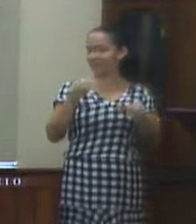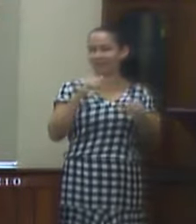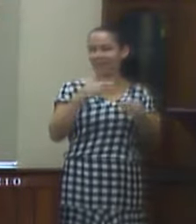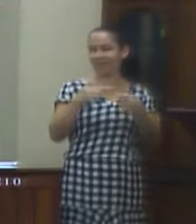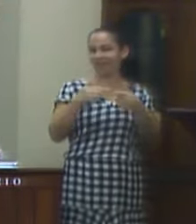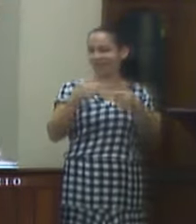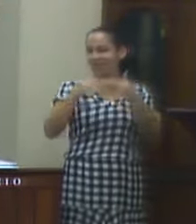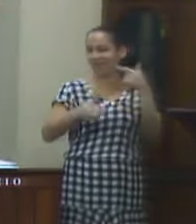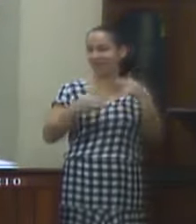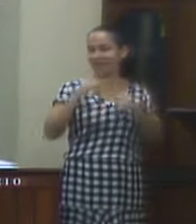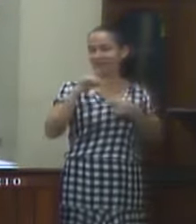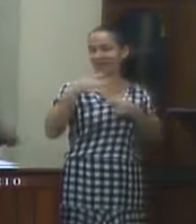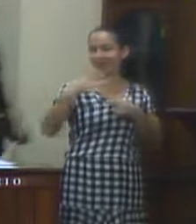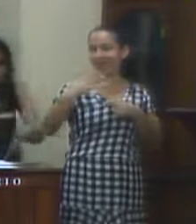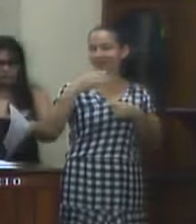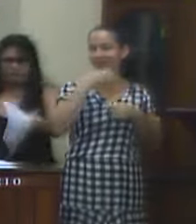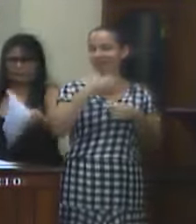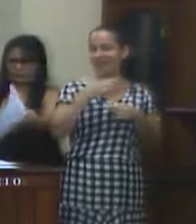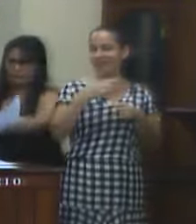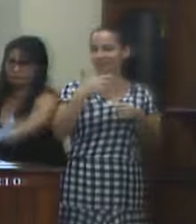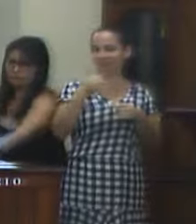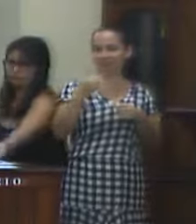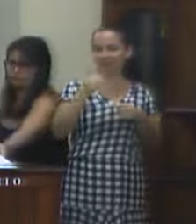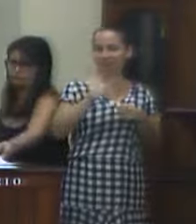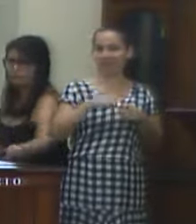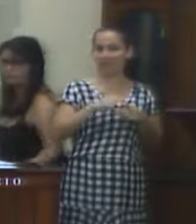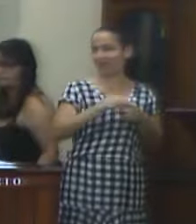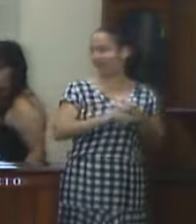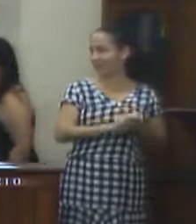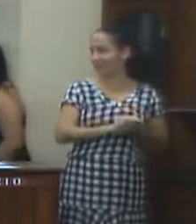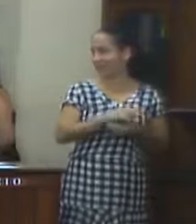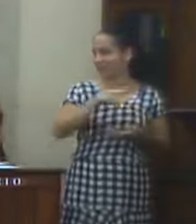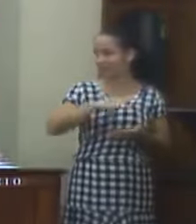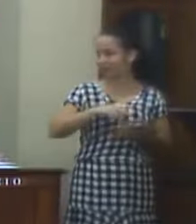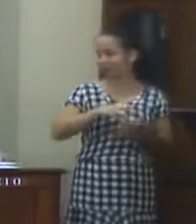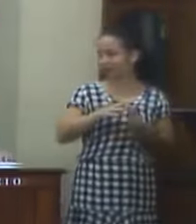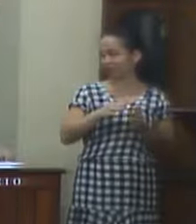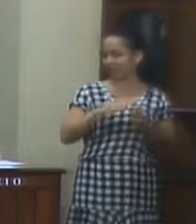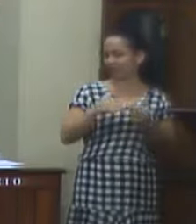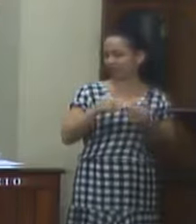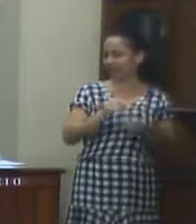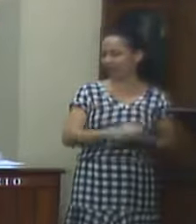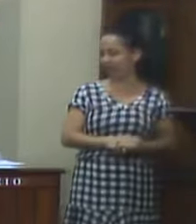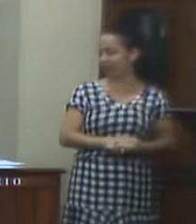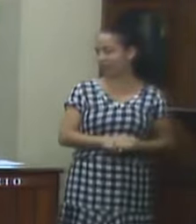para o dia 4 de dezembro de 2018. Leitura dos requerimentos.